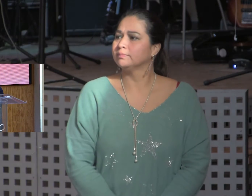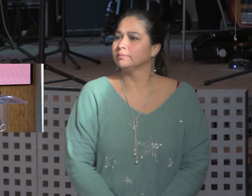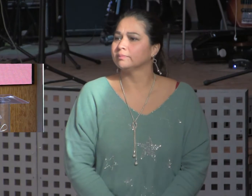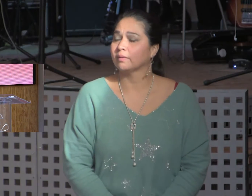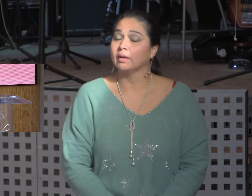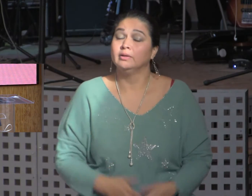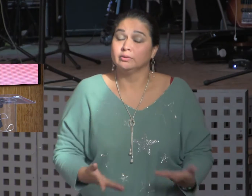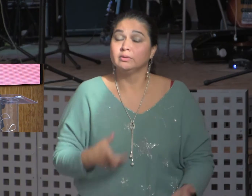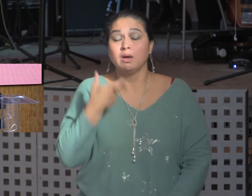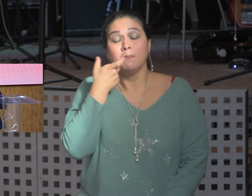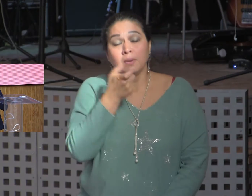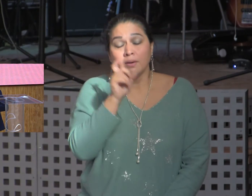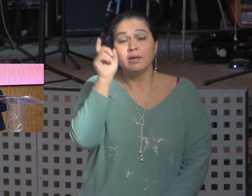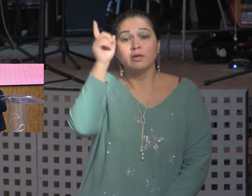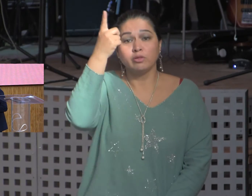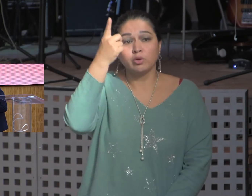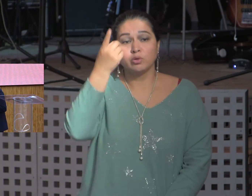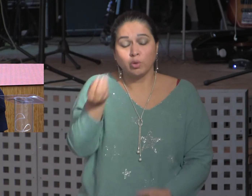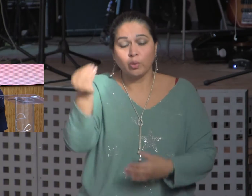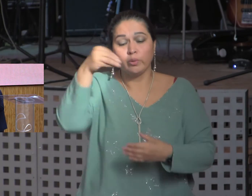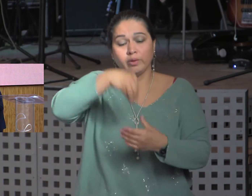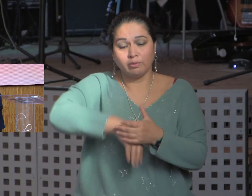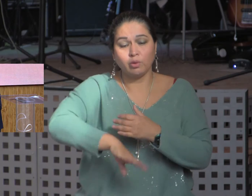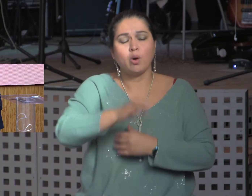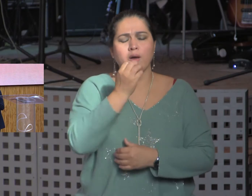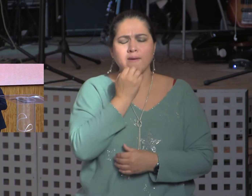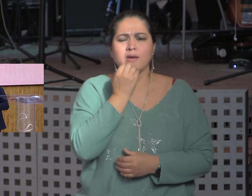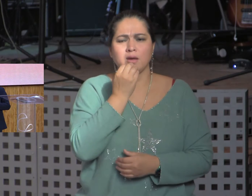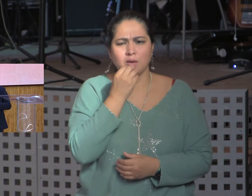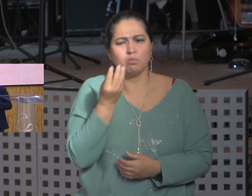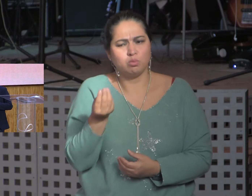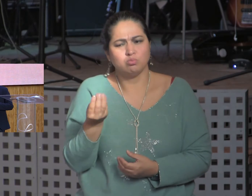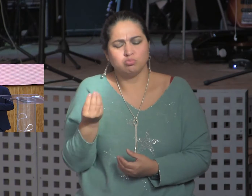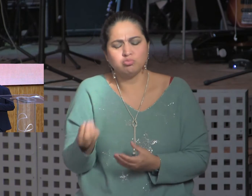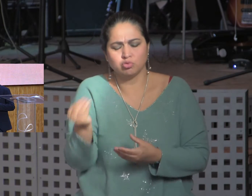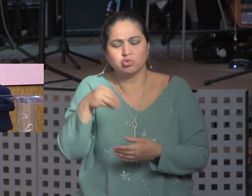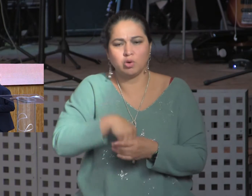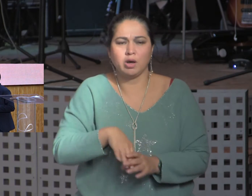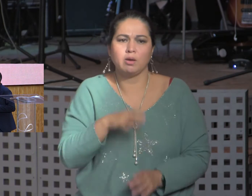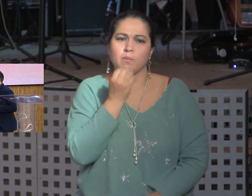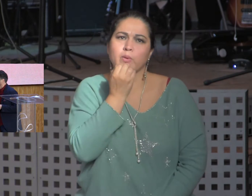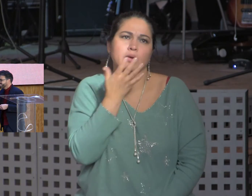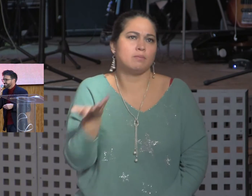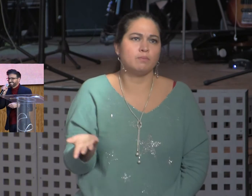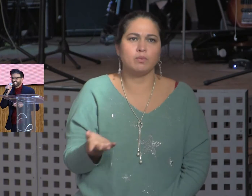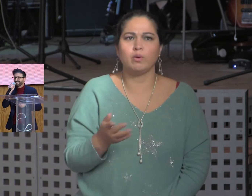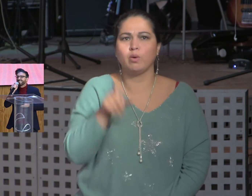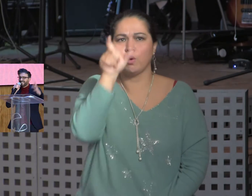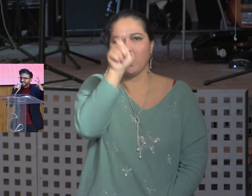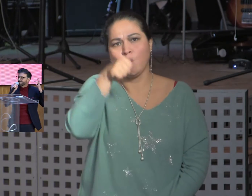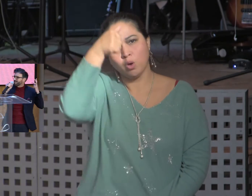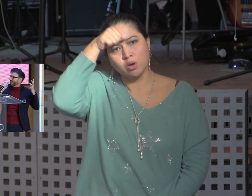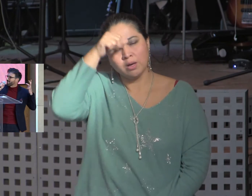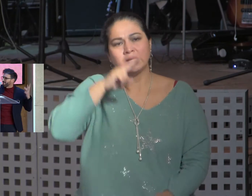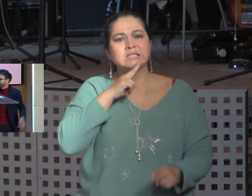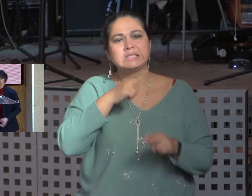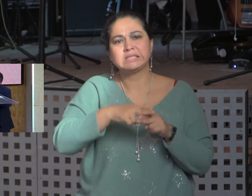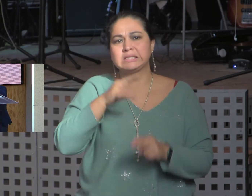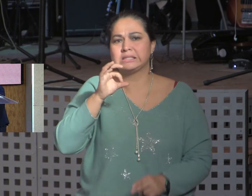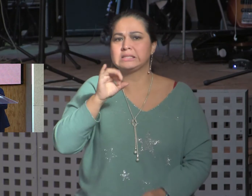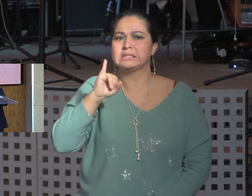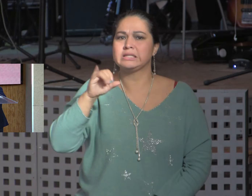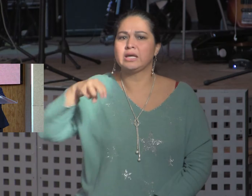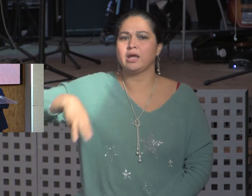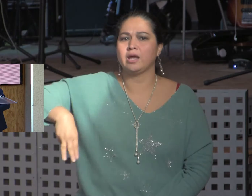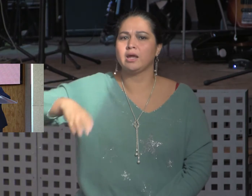En la palabra de Dios tenemos grandes ejemplos de gente que esperaba. Simeón, ¿os acordáis? Él esperaba ver